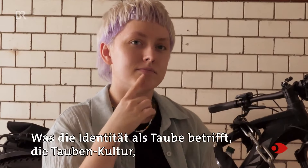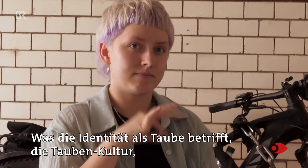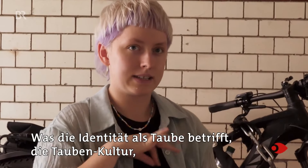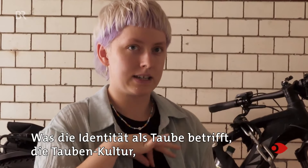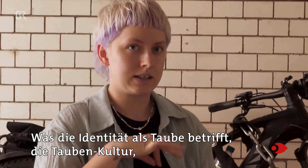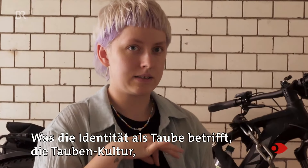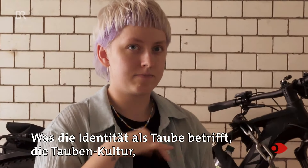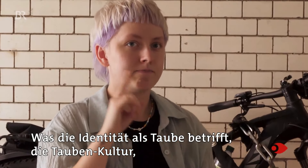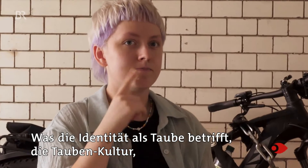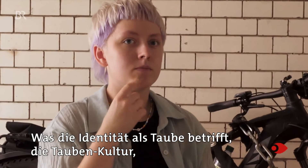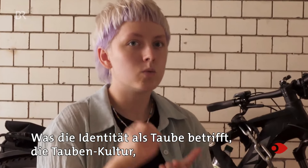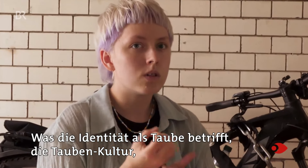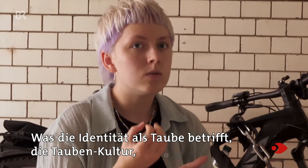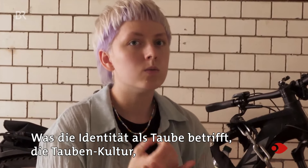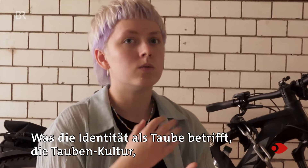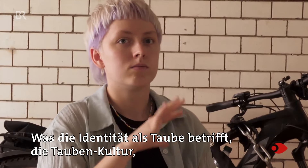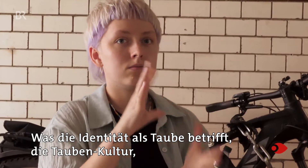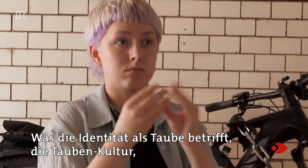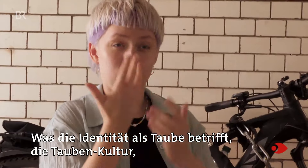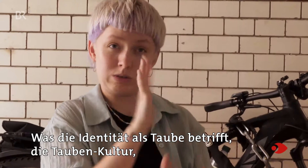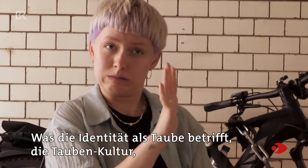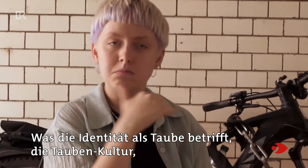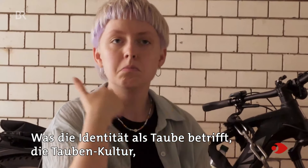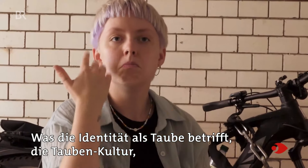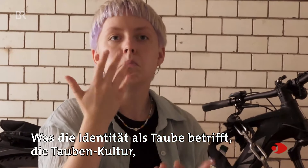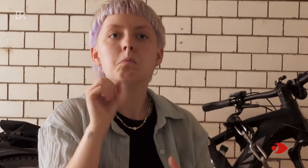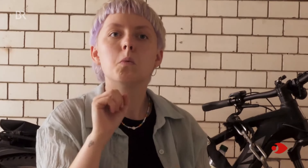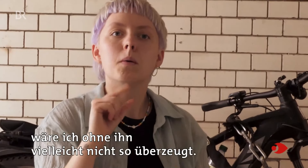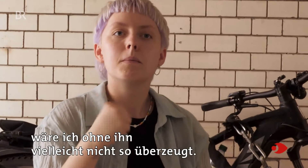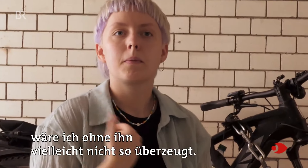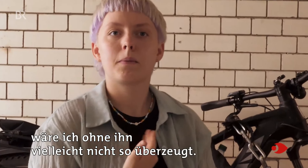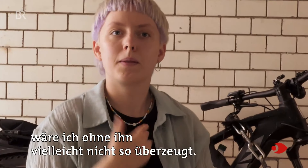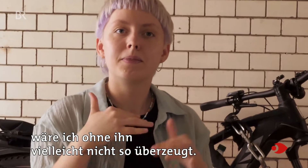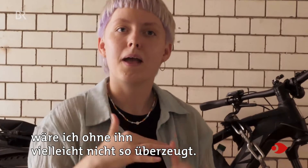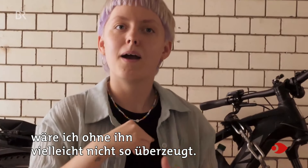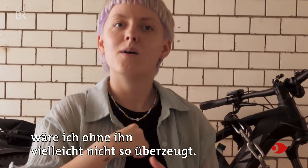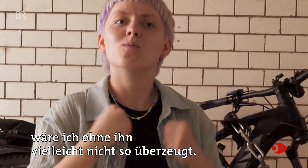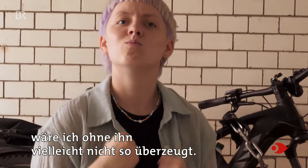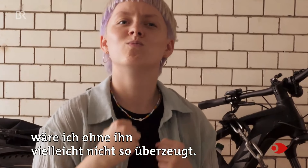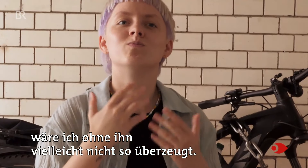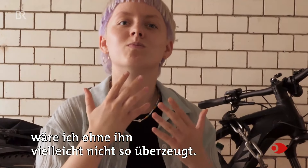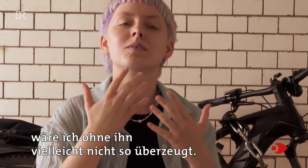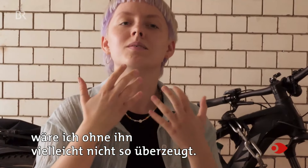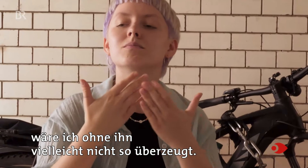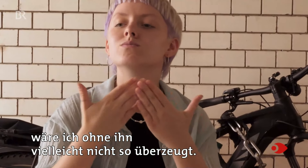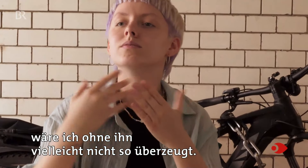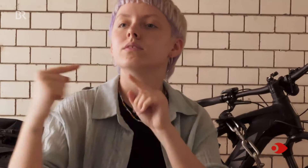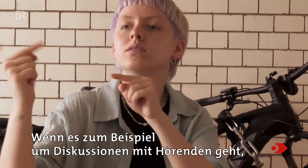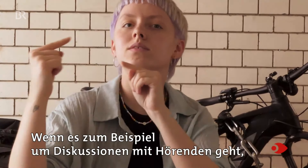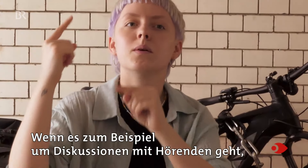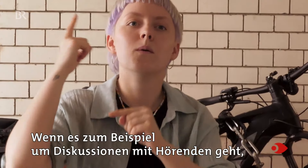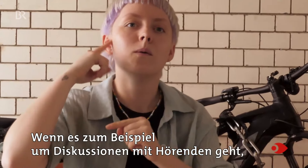Was die Identität als Taube betrifft, die Taubenkultur, wäre ich ohne ihn vielleicht nicht so überzeugt. Wenn es zum Beispiel